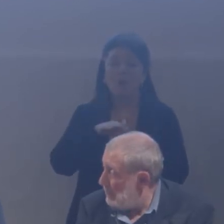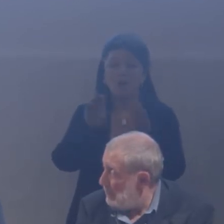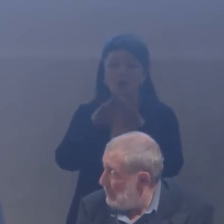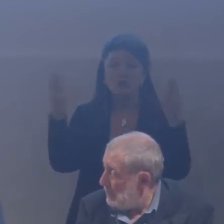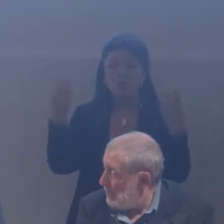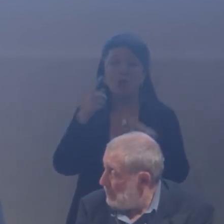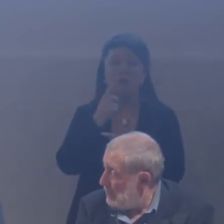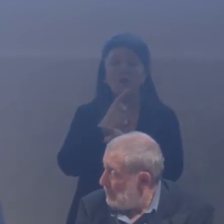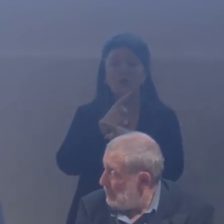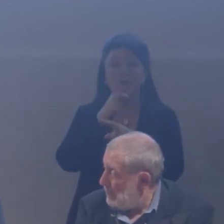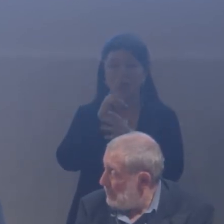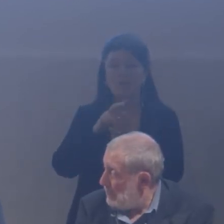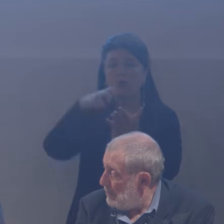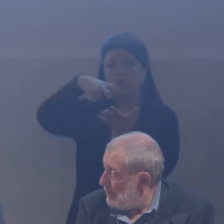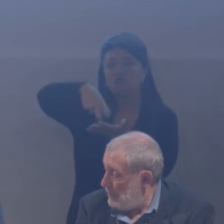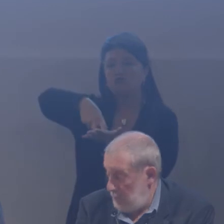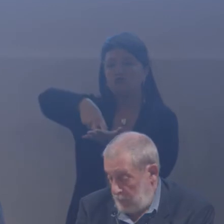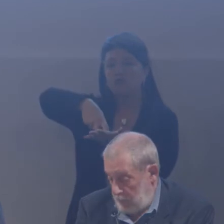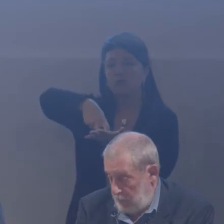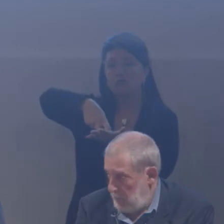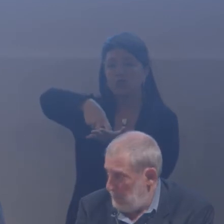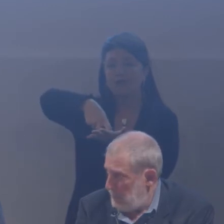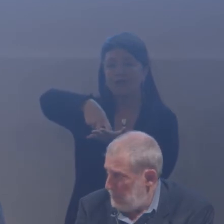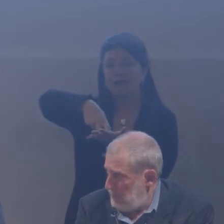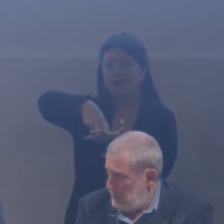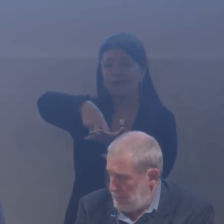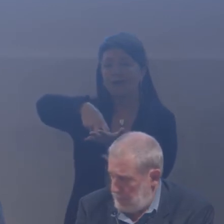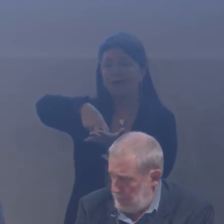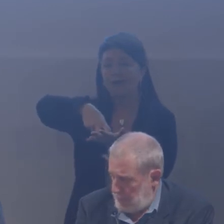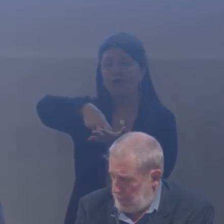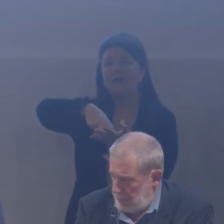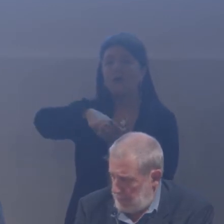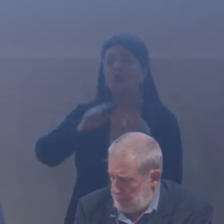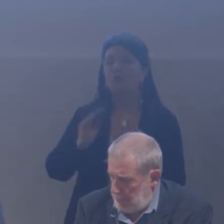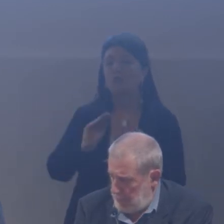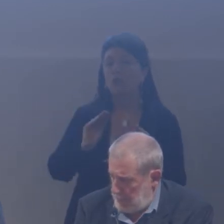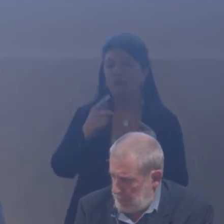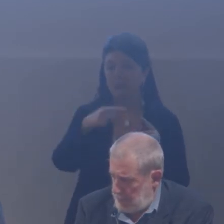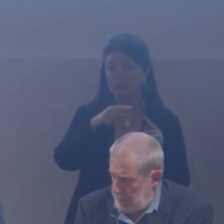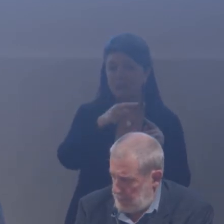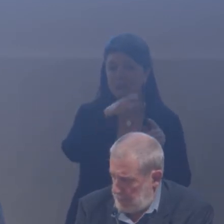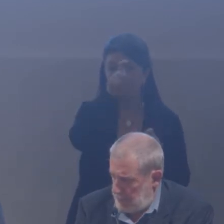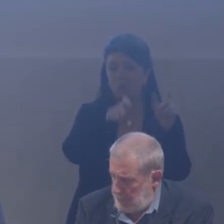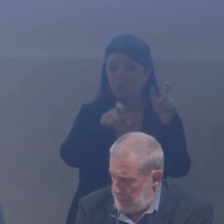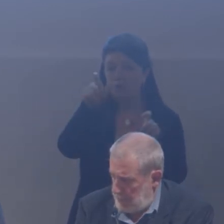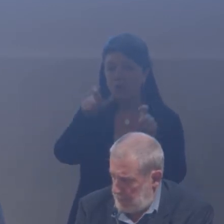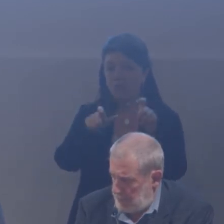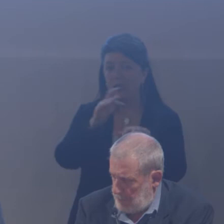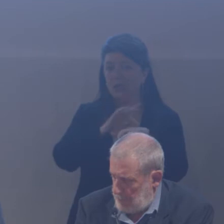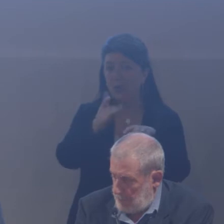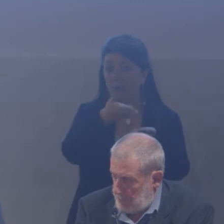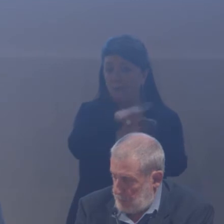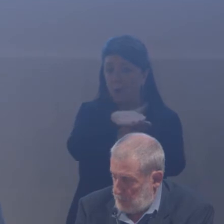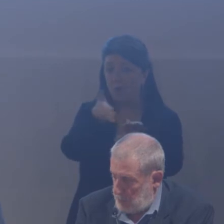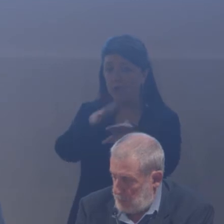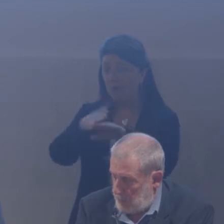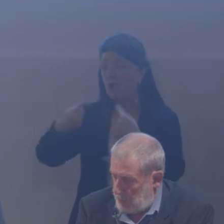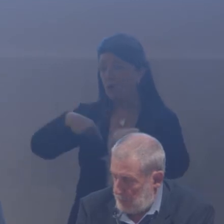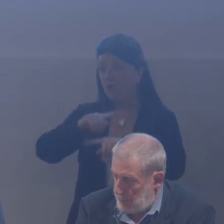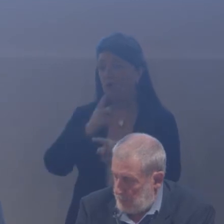dinanzi ai tumuli dove sono sepolti questi uomini e cercare